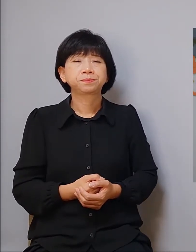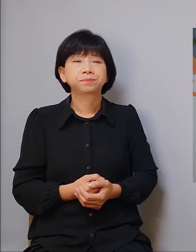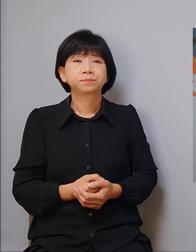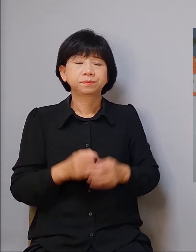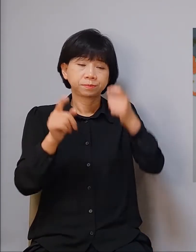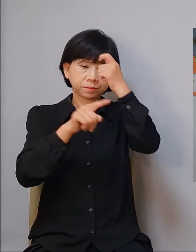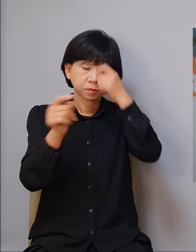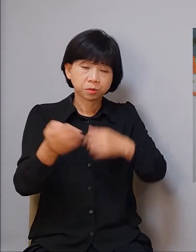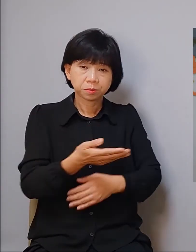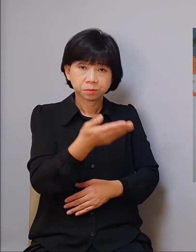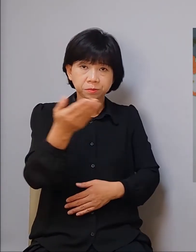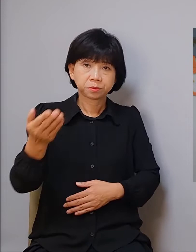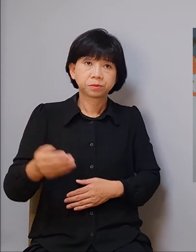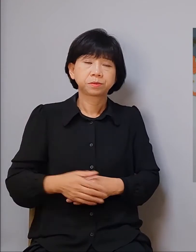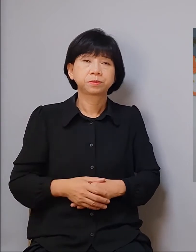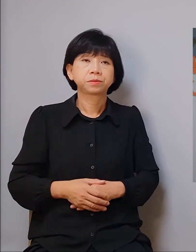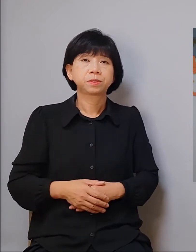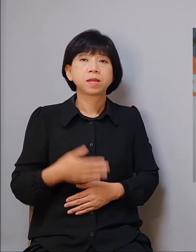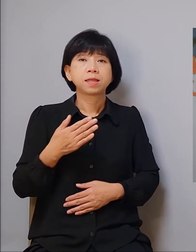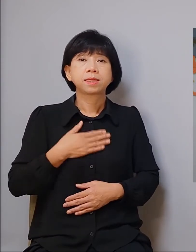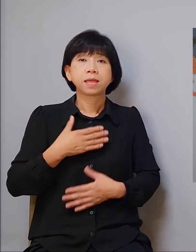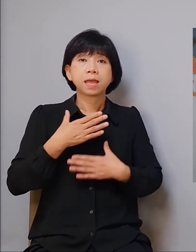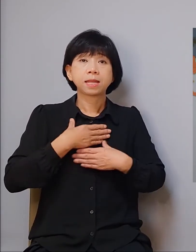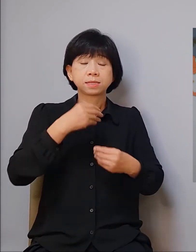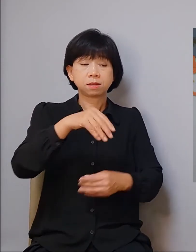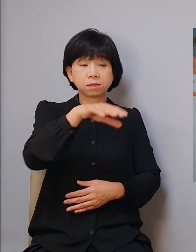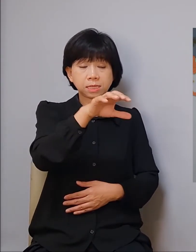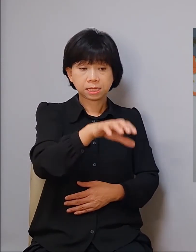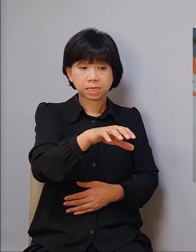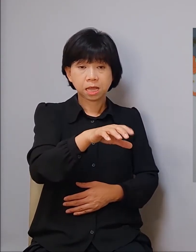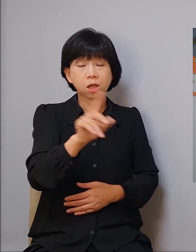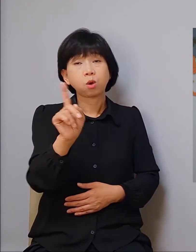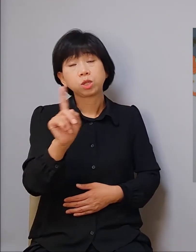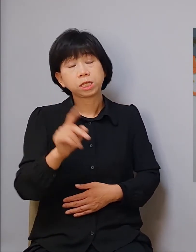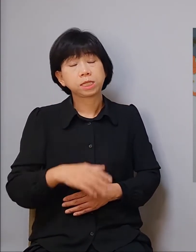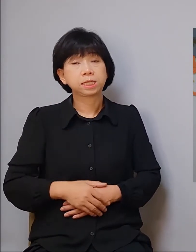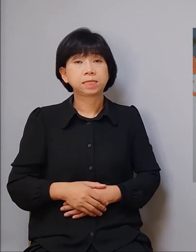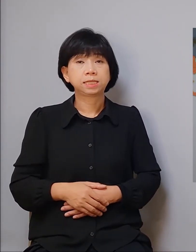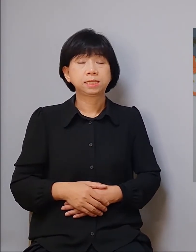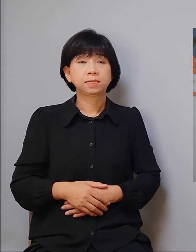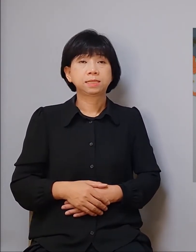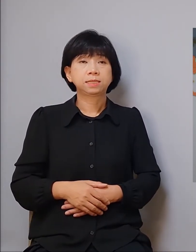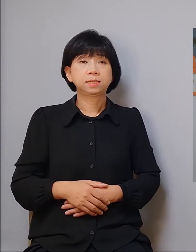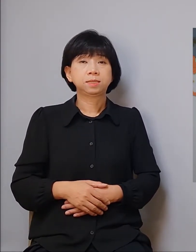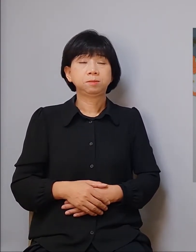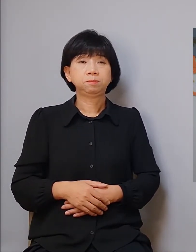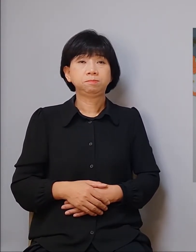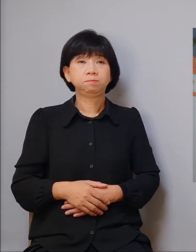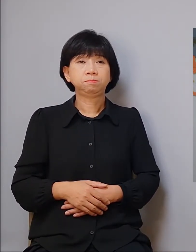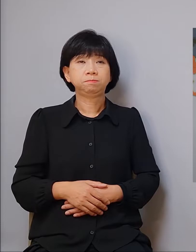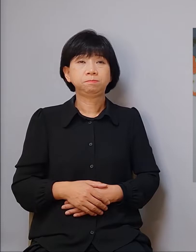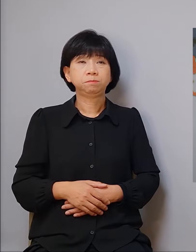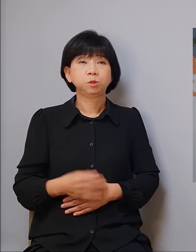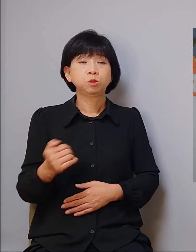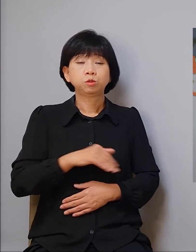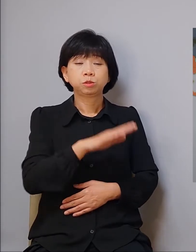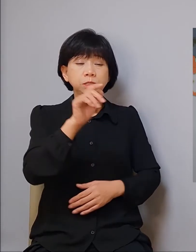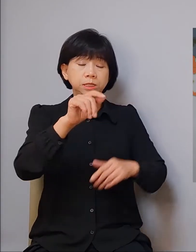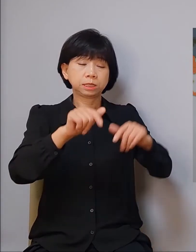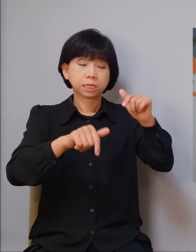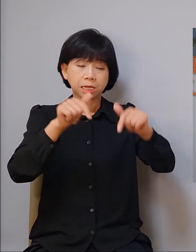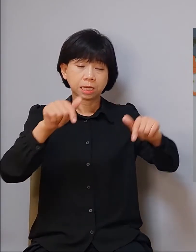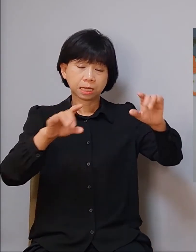성도 여러분, 나의 안전지대, 우리의 안전지대는 어디일까요? 우리는 저마다